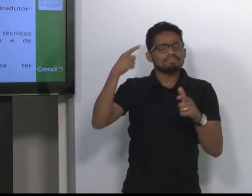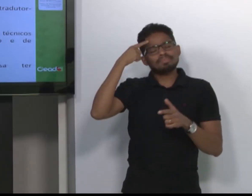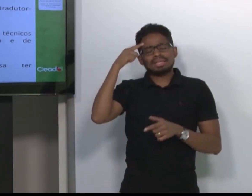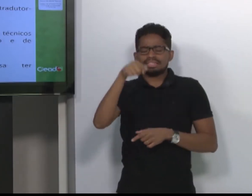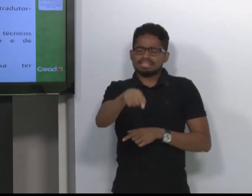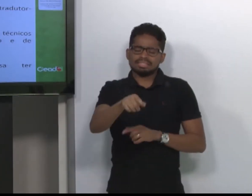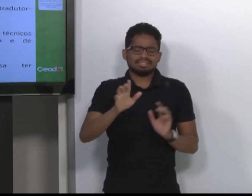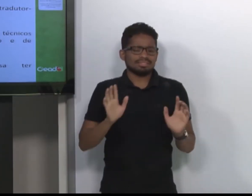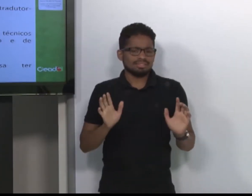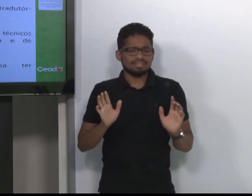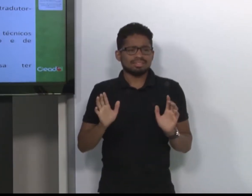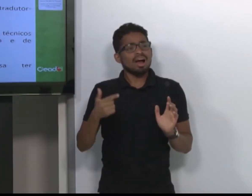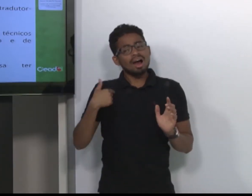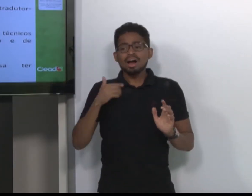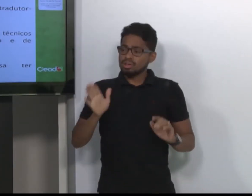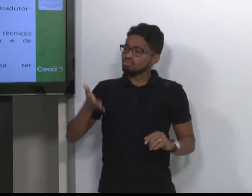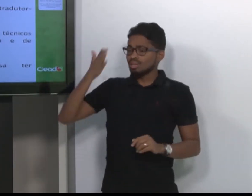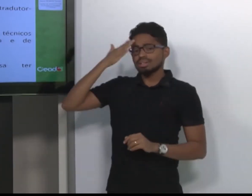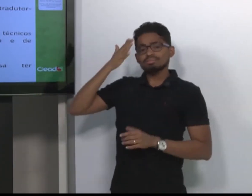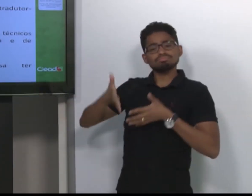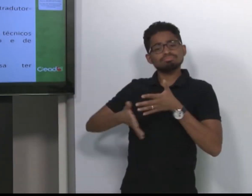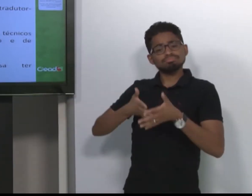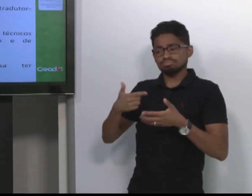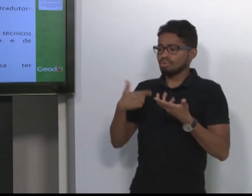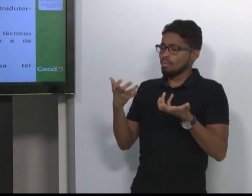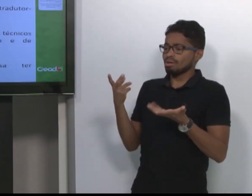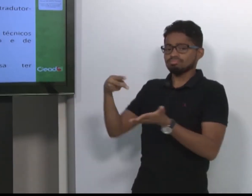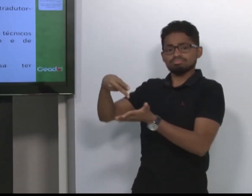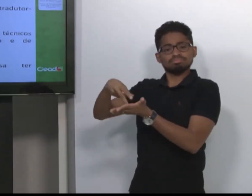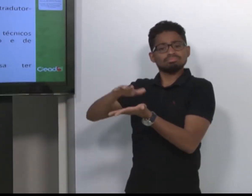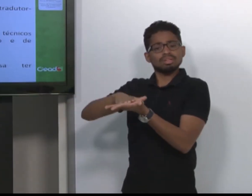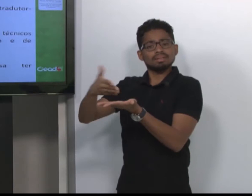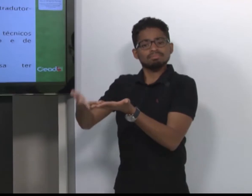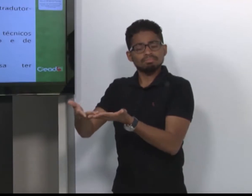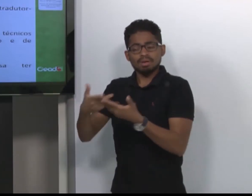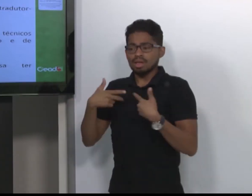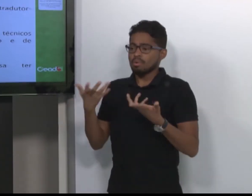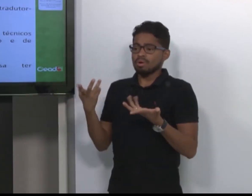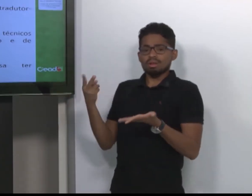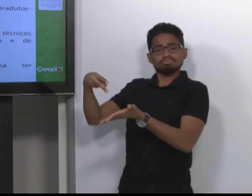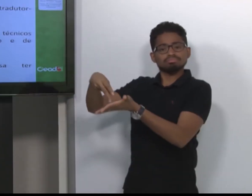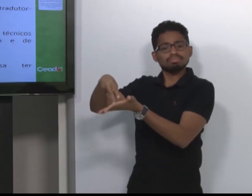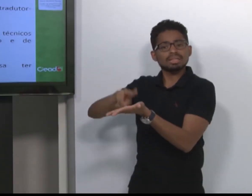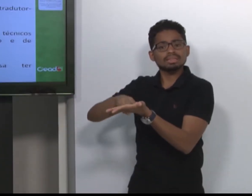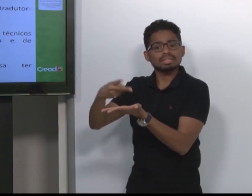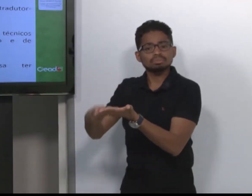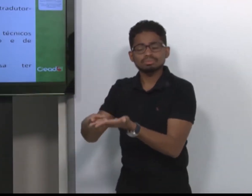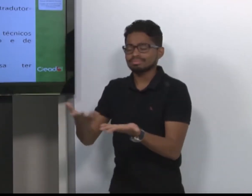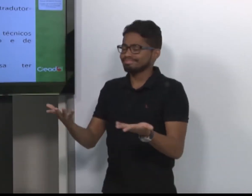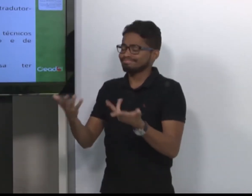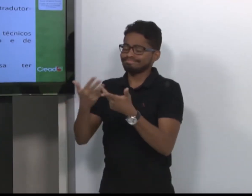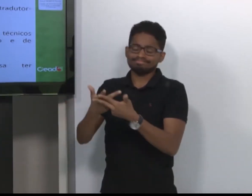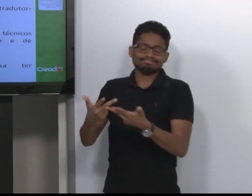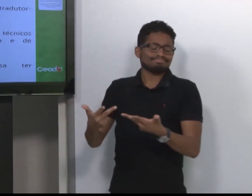Não. A maioria das pessoas pensam que sim. Devido ao fato do sujeito conhecer a língua, ele é